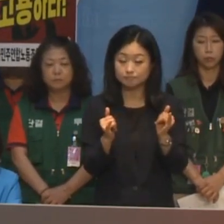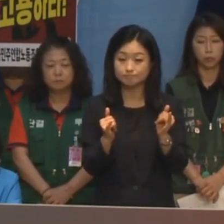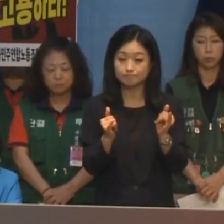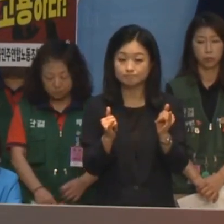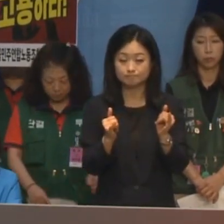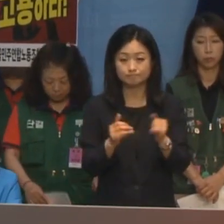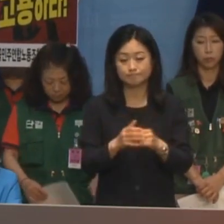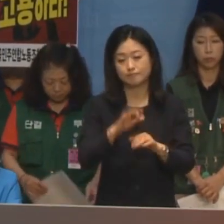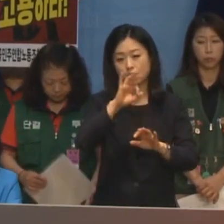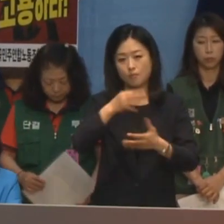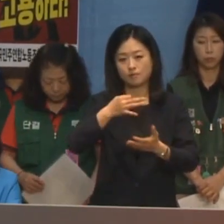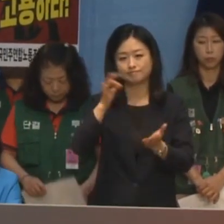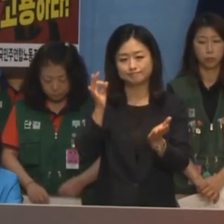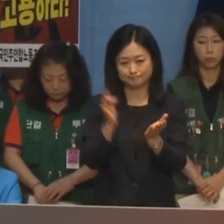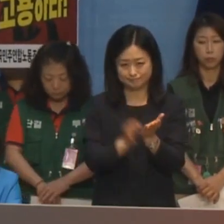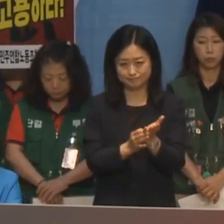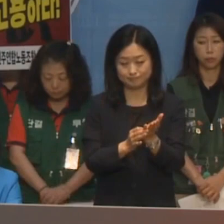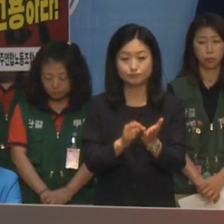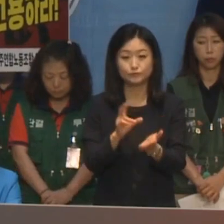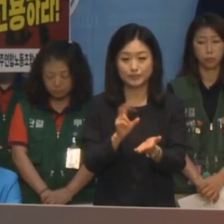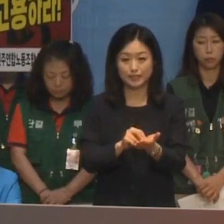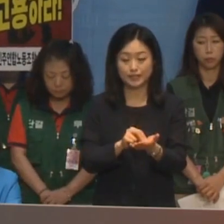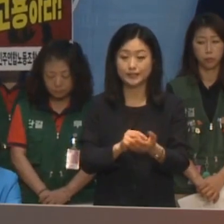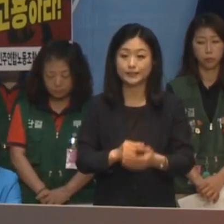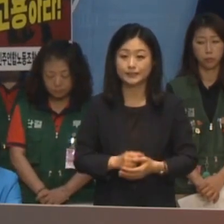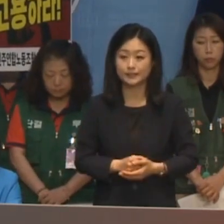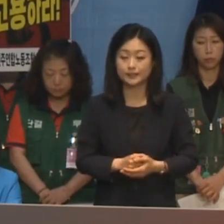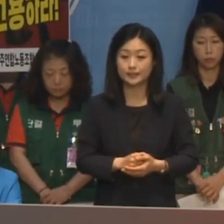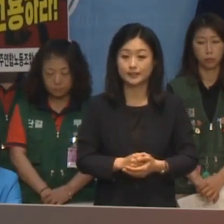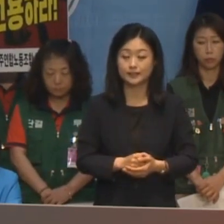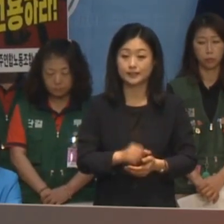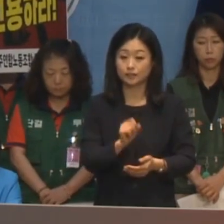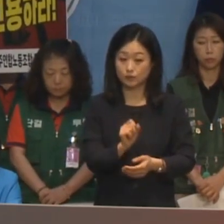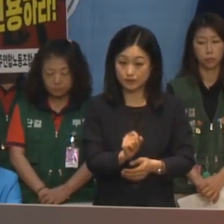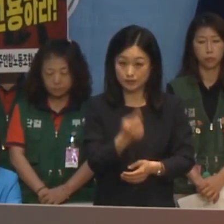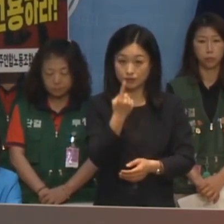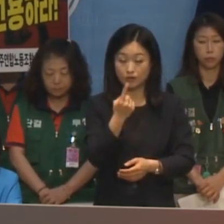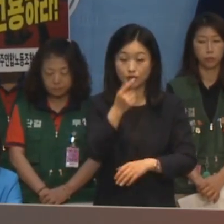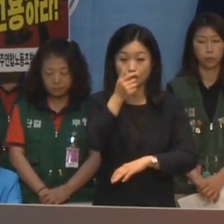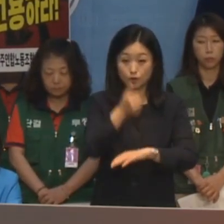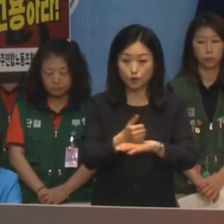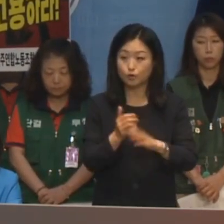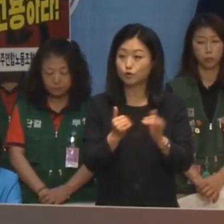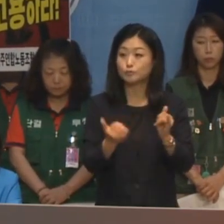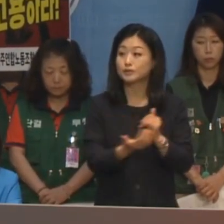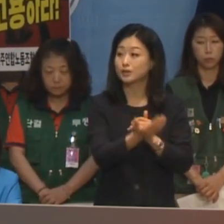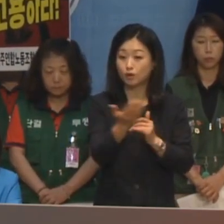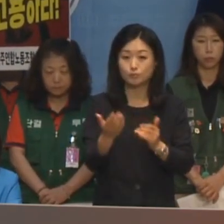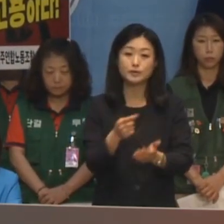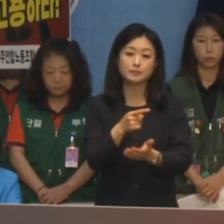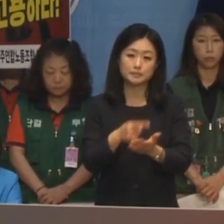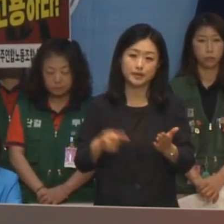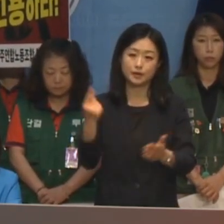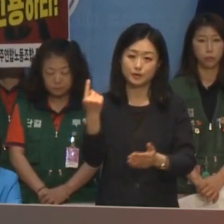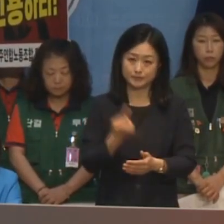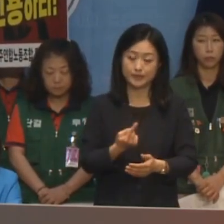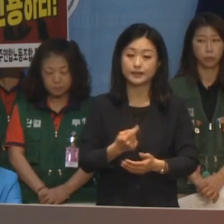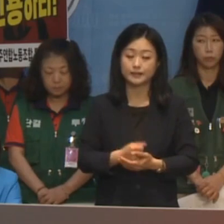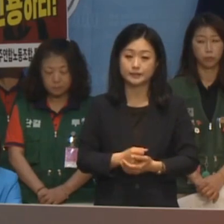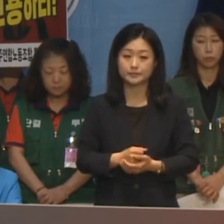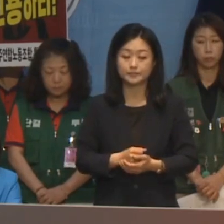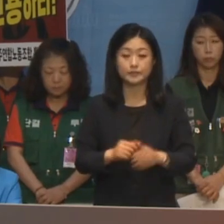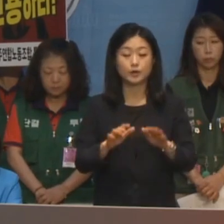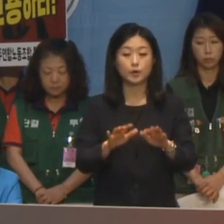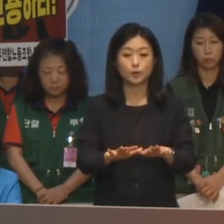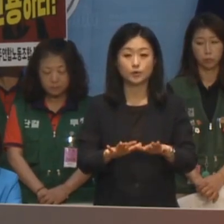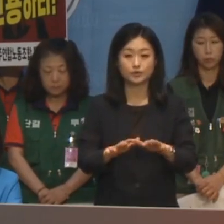된 처우를 보장할 수 없습니다. 이로 인한 문제는 고스란히 국민께 돌아가게 돼 있습니다. 하여